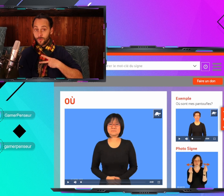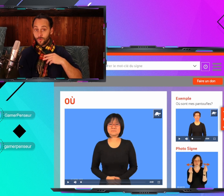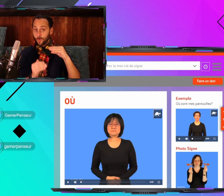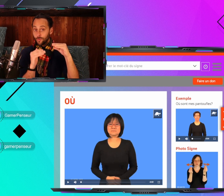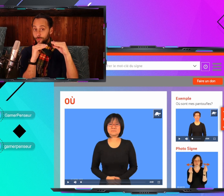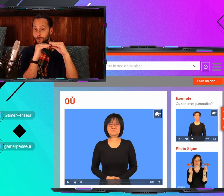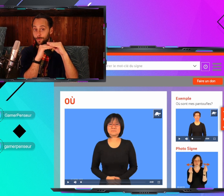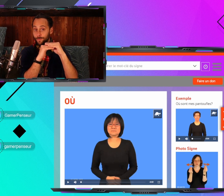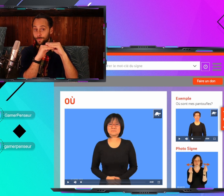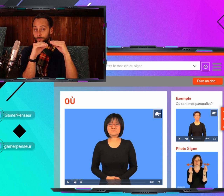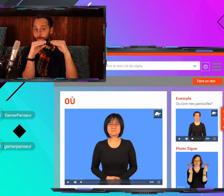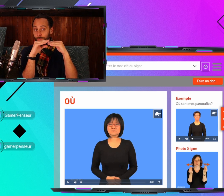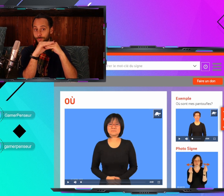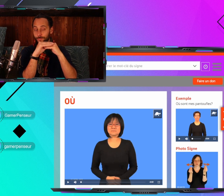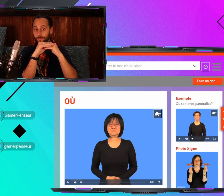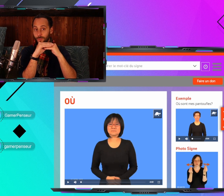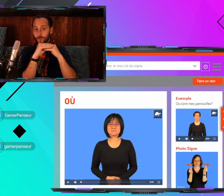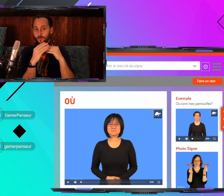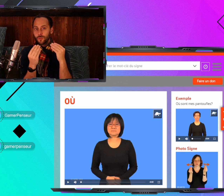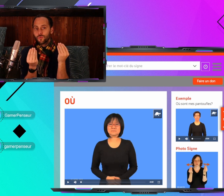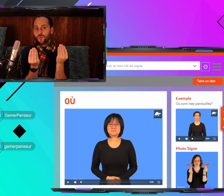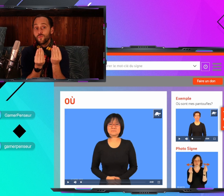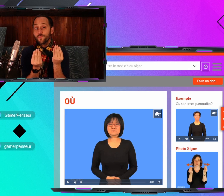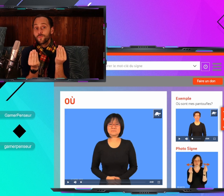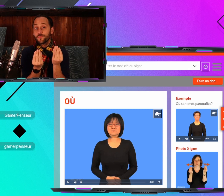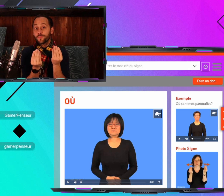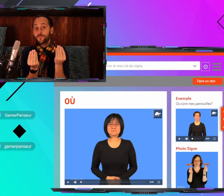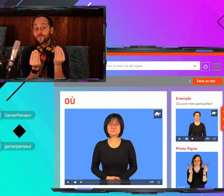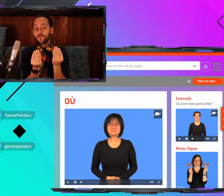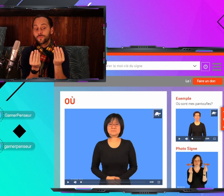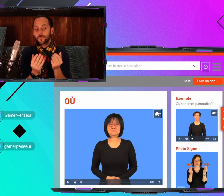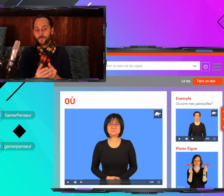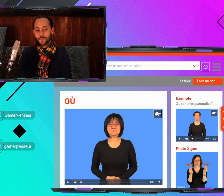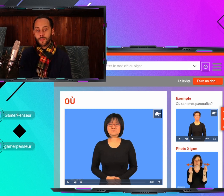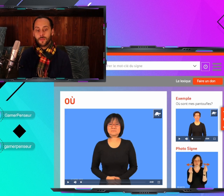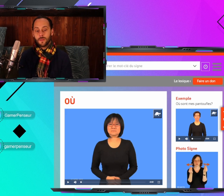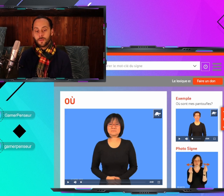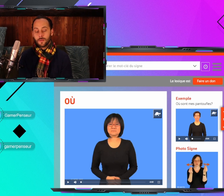On a besoin du pantoufle. Et on a besoin du ou.